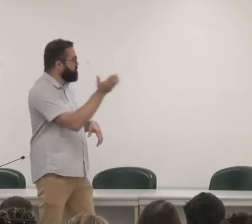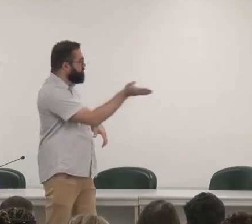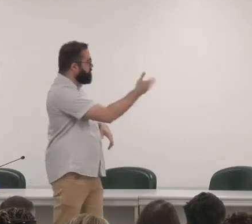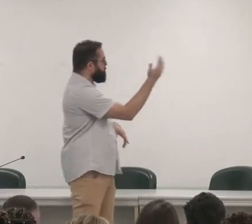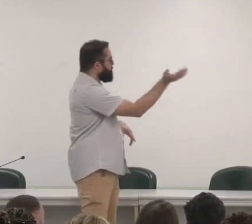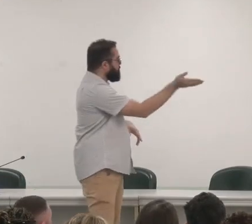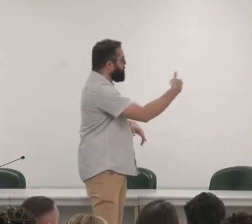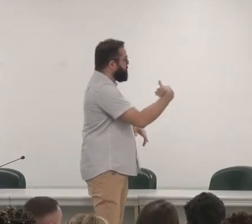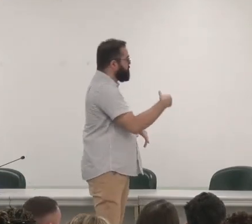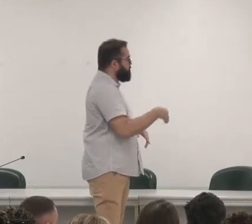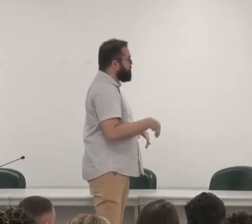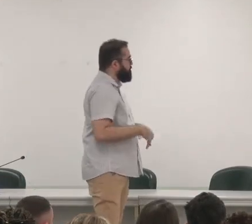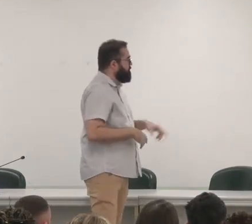emergentes. Pode passar.